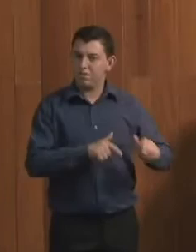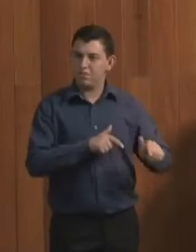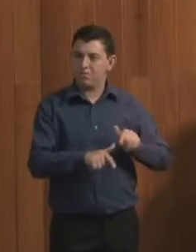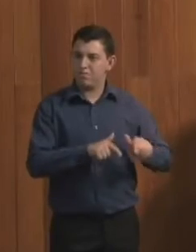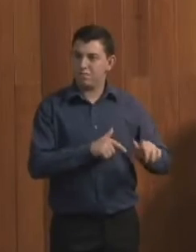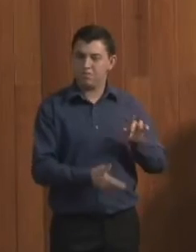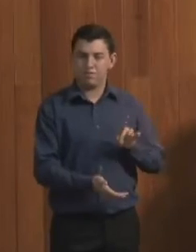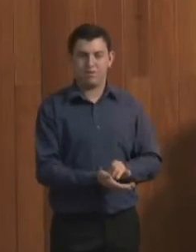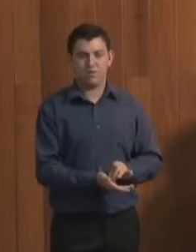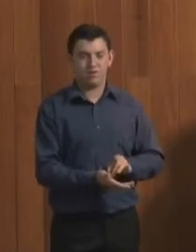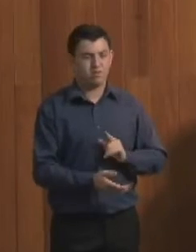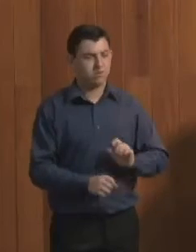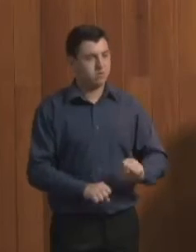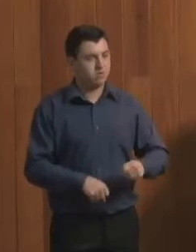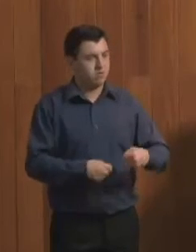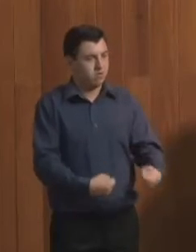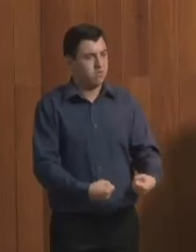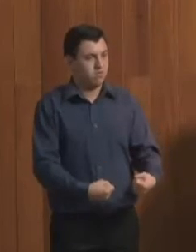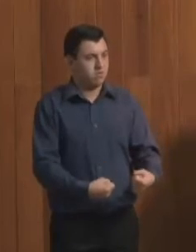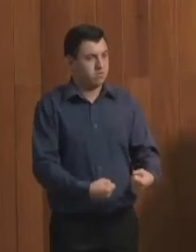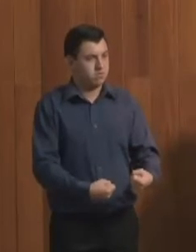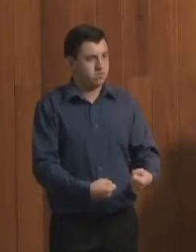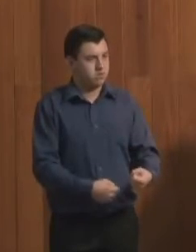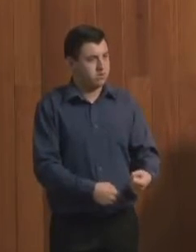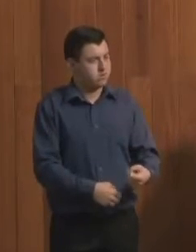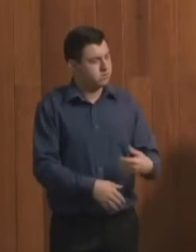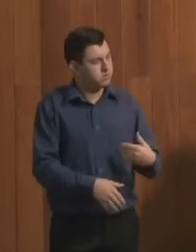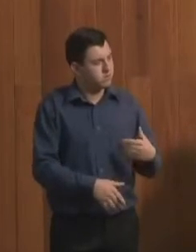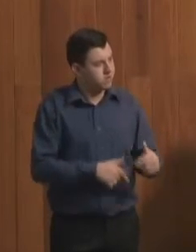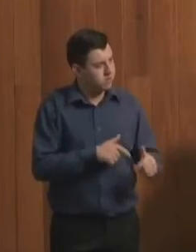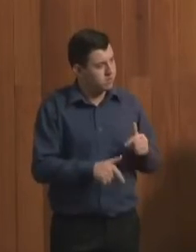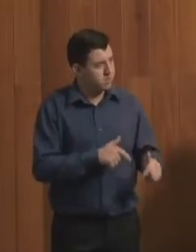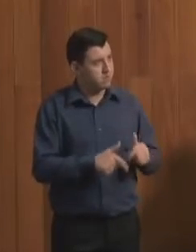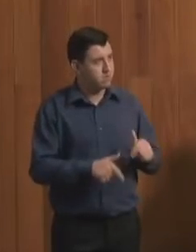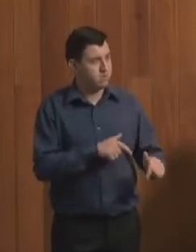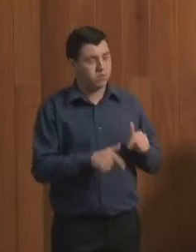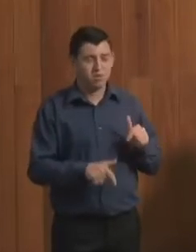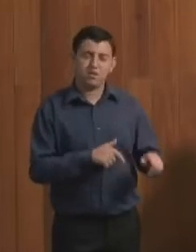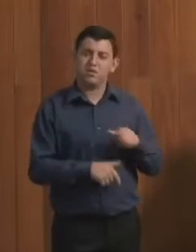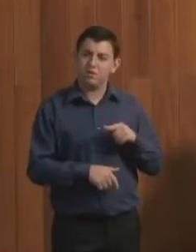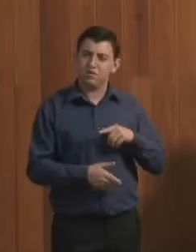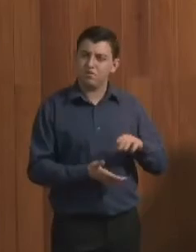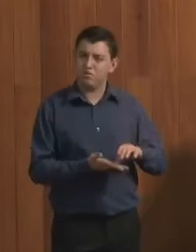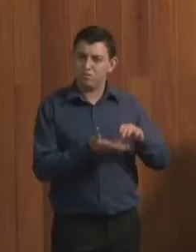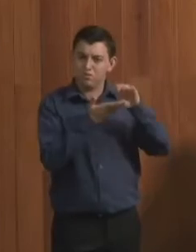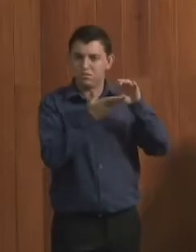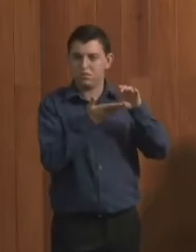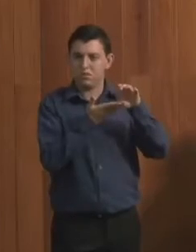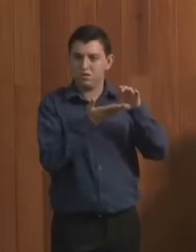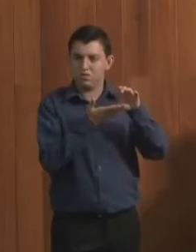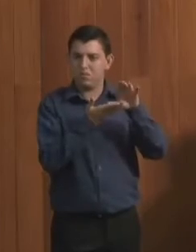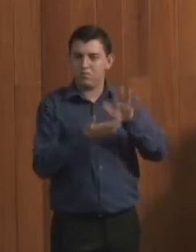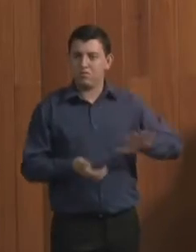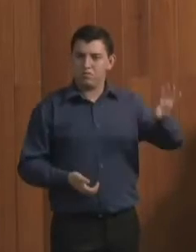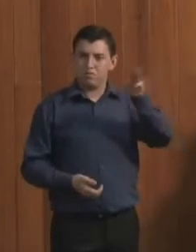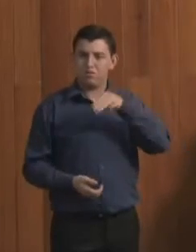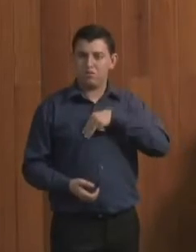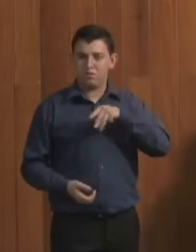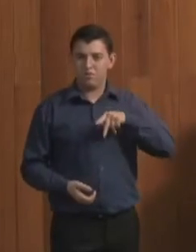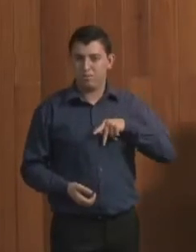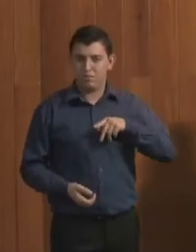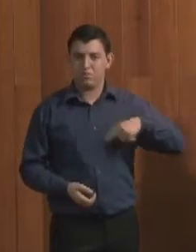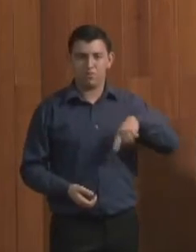trabalho, por esse seu esforço, desse processo democrático que está acontecendo no Conselho do Ministério Público. Acho que a gente